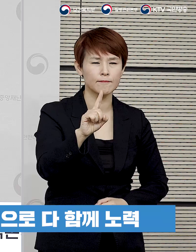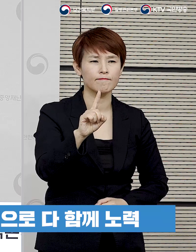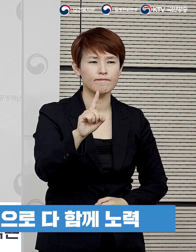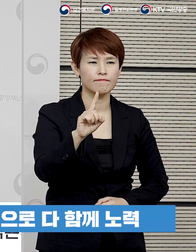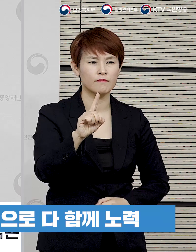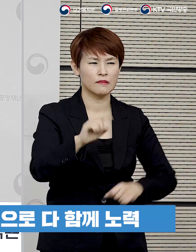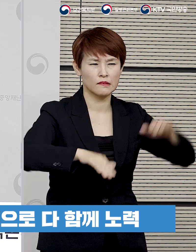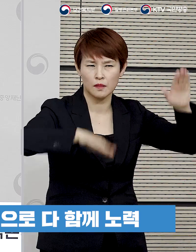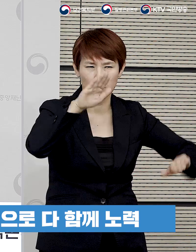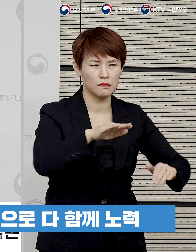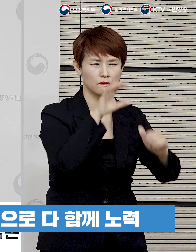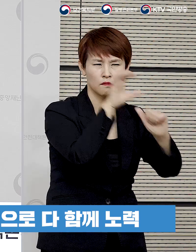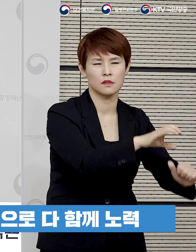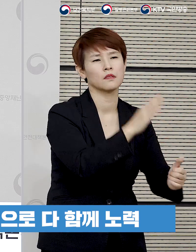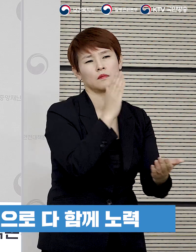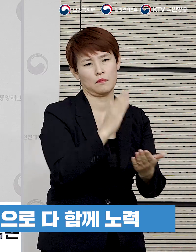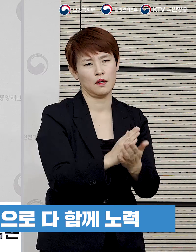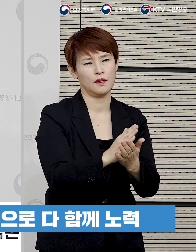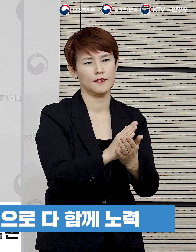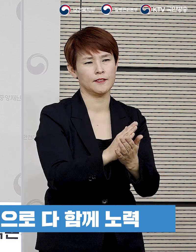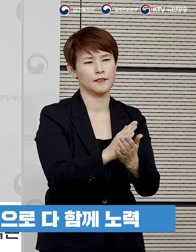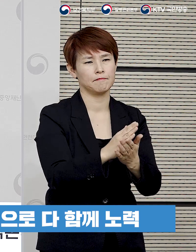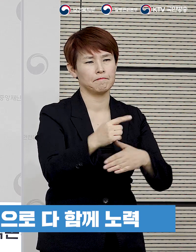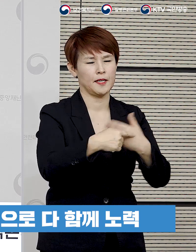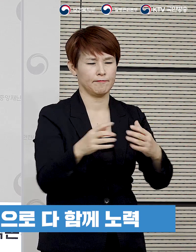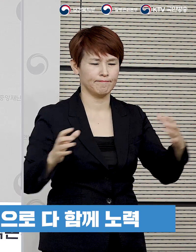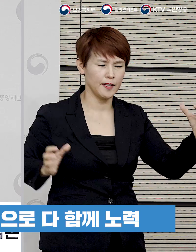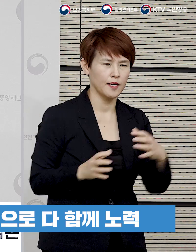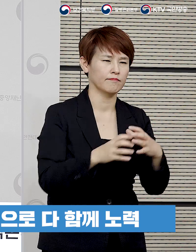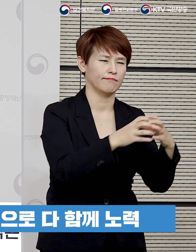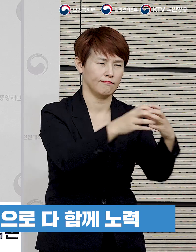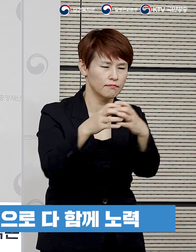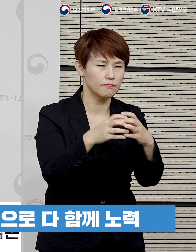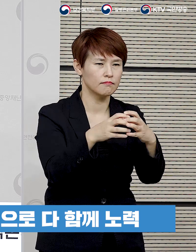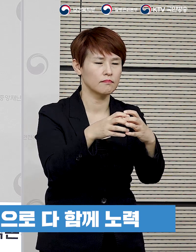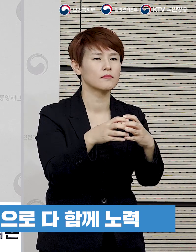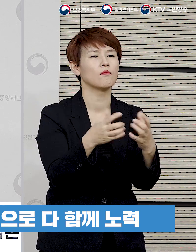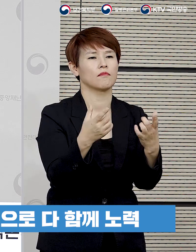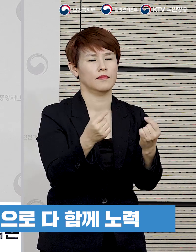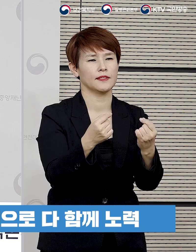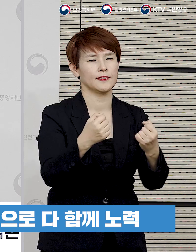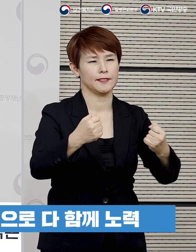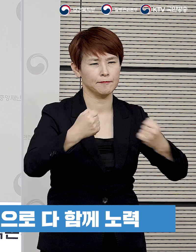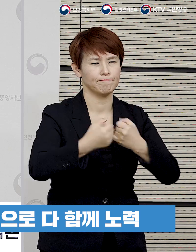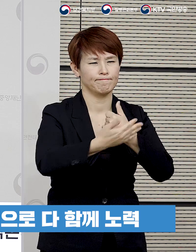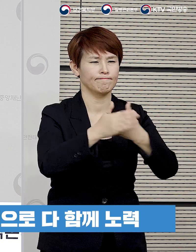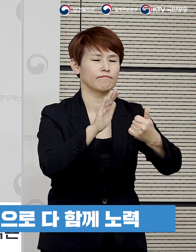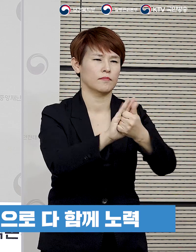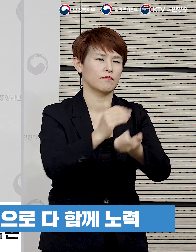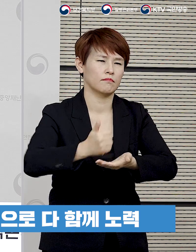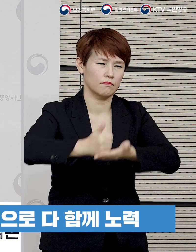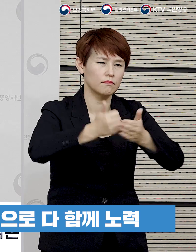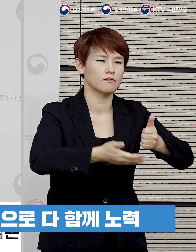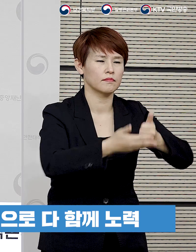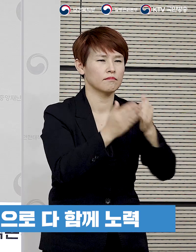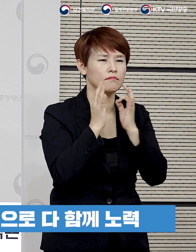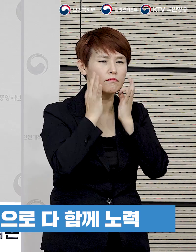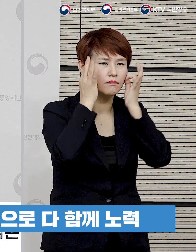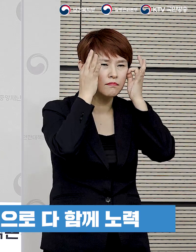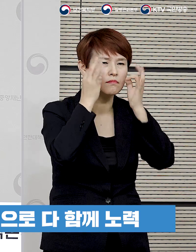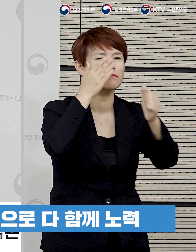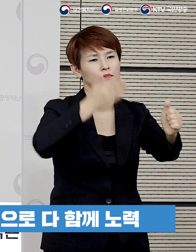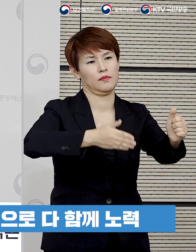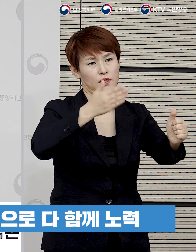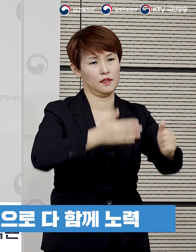위해서는 우리들도 차별과 배제 없이 하나의 공동체라는 사실을 잊지 말고 연대와 협력의 정신을 존중하며 다